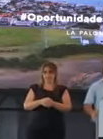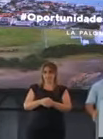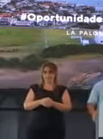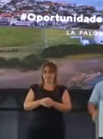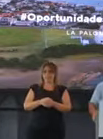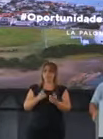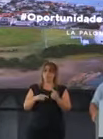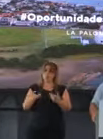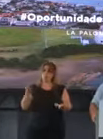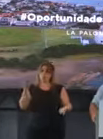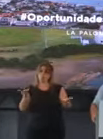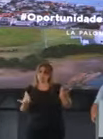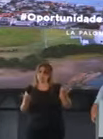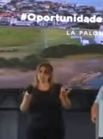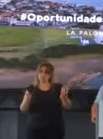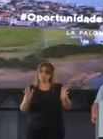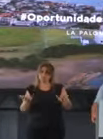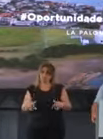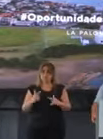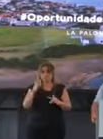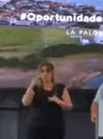Justicia es tratar desigual a los desiguales.